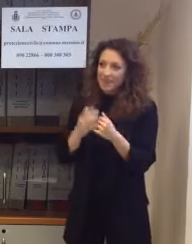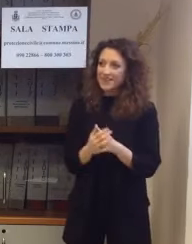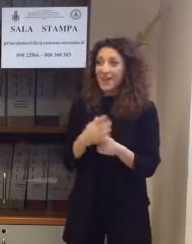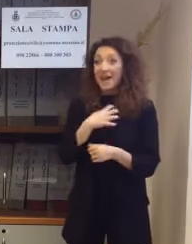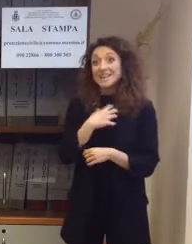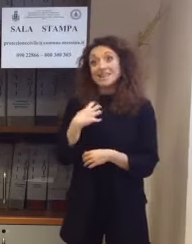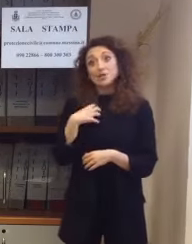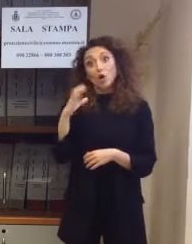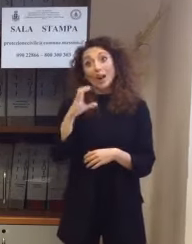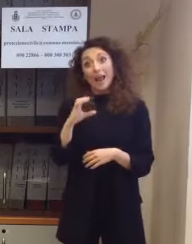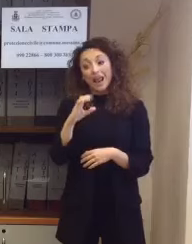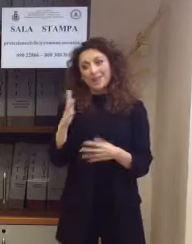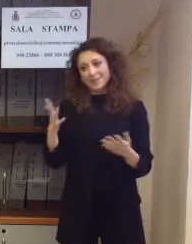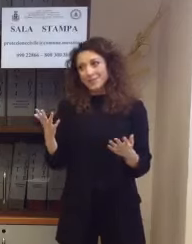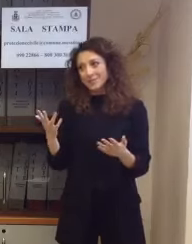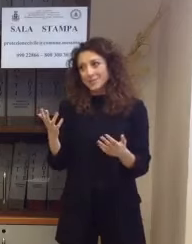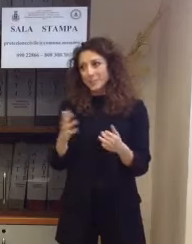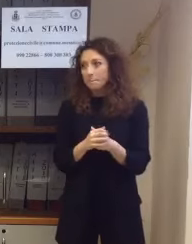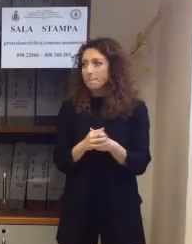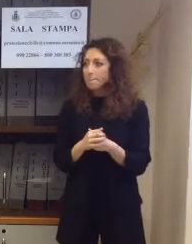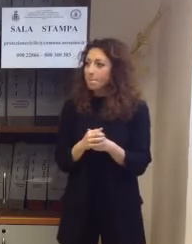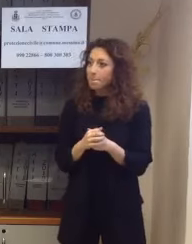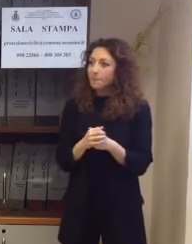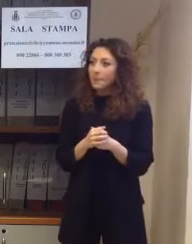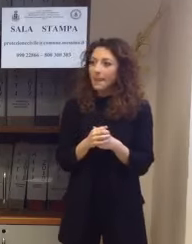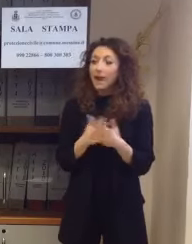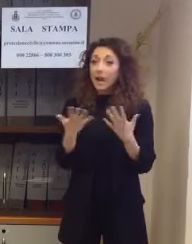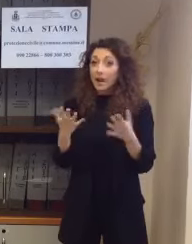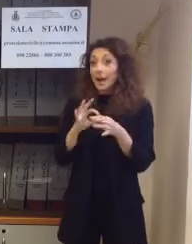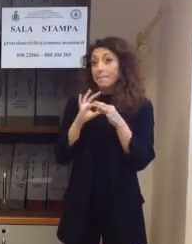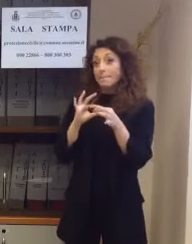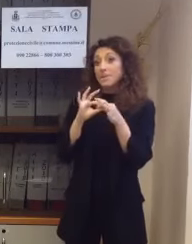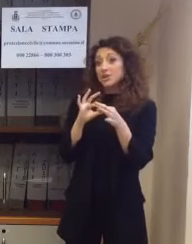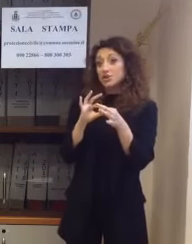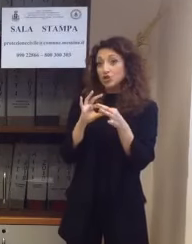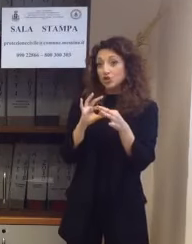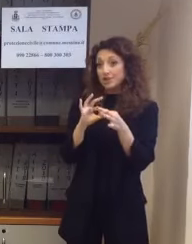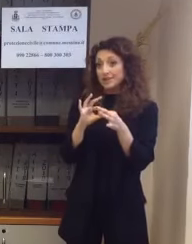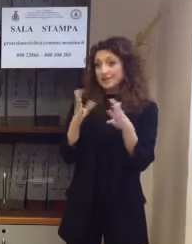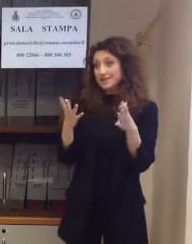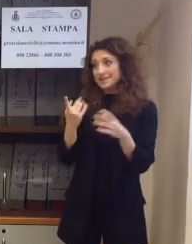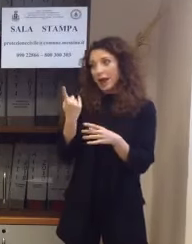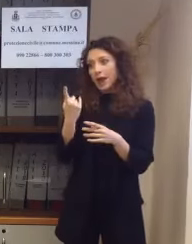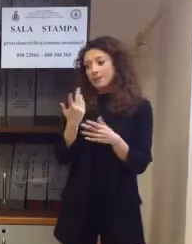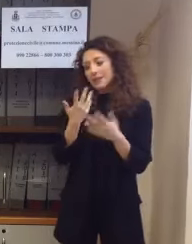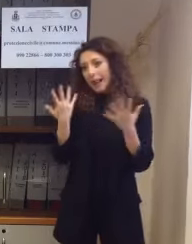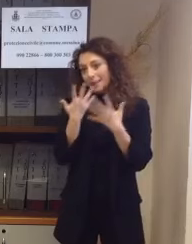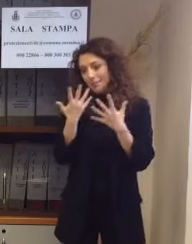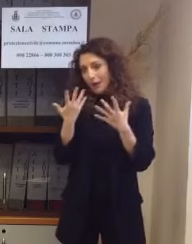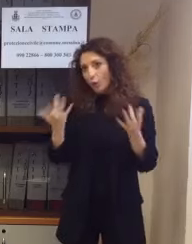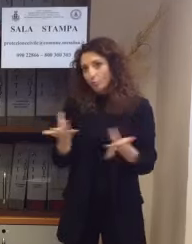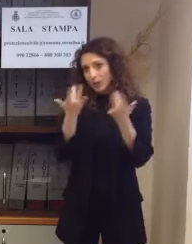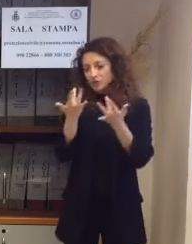l'assessore Calafiore, questo, ecco, amicizia che mi manifesta, dice uno in meno, vabbè. E